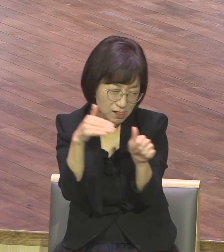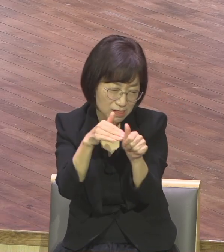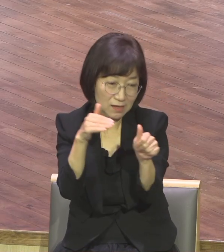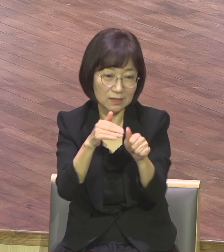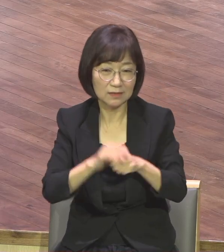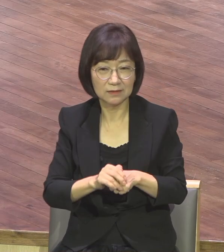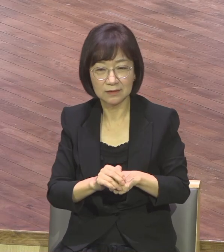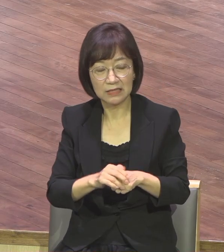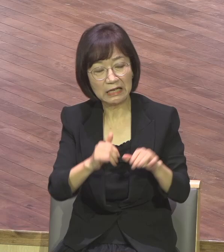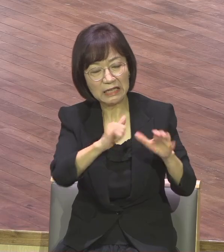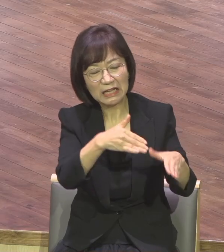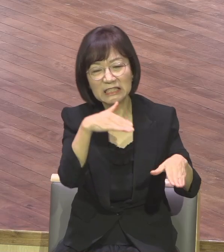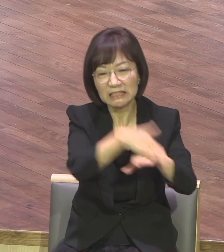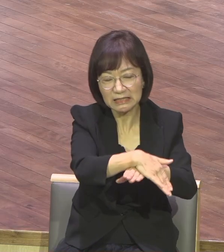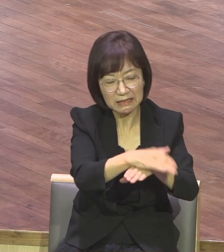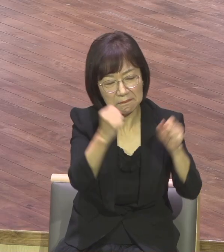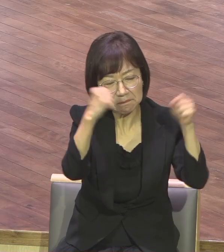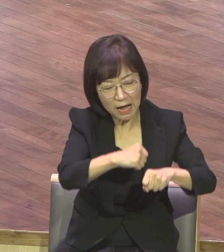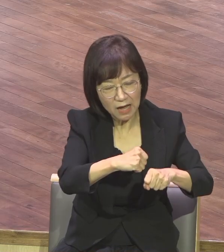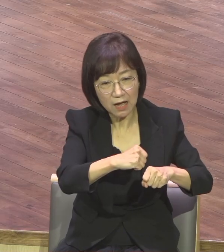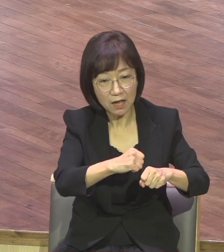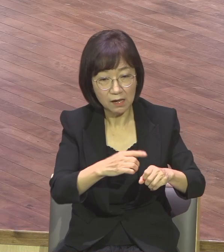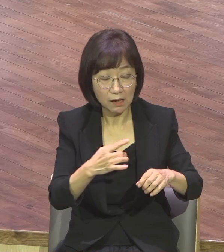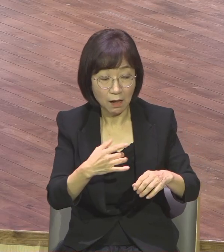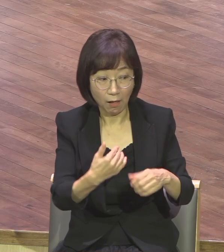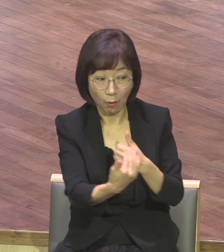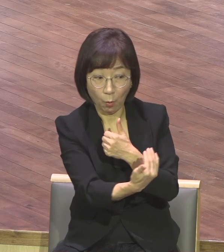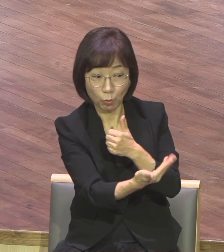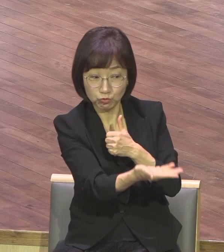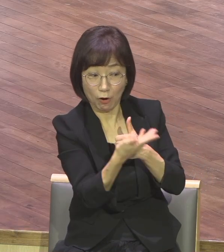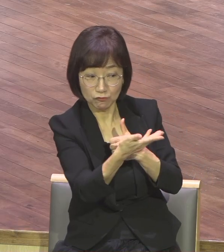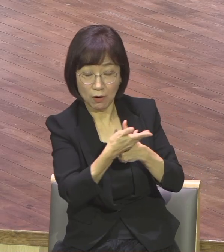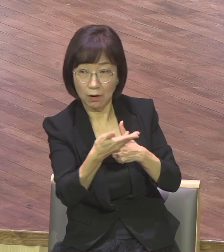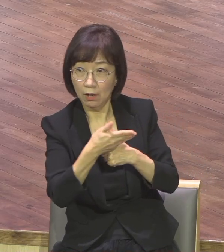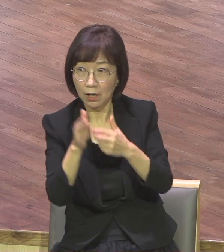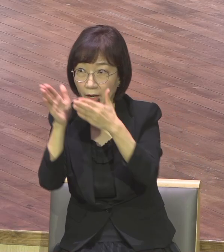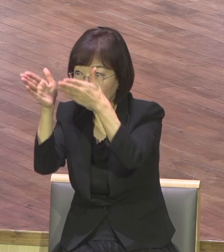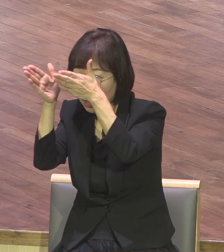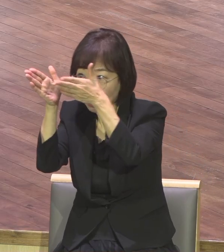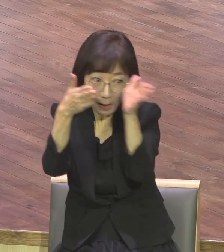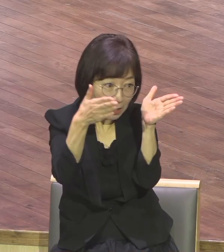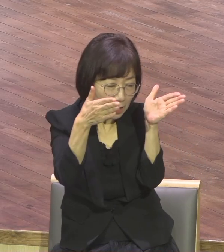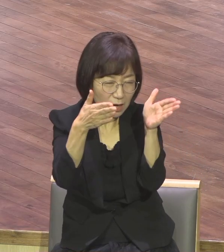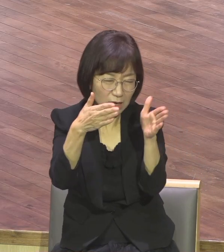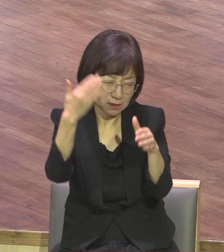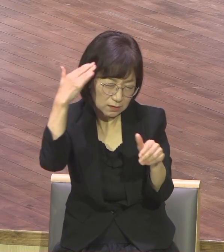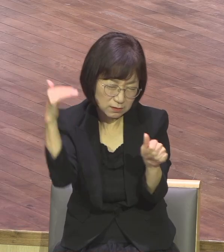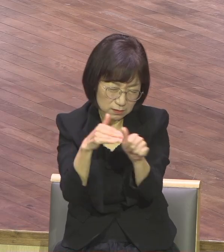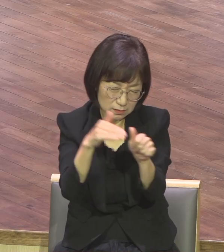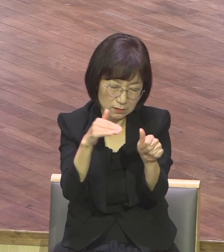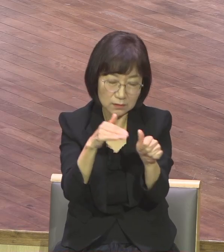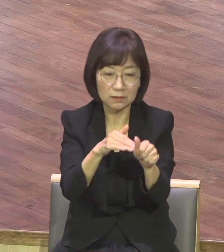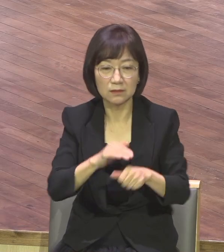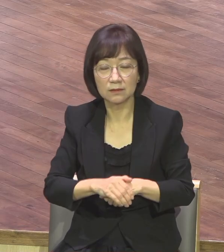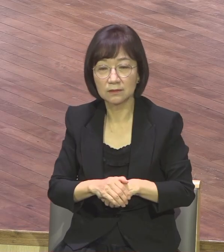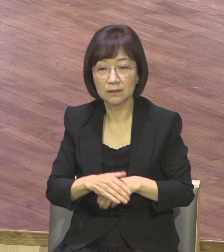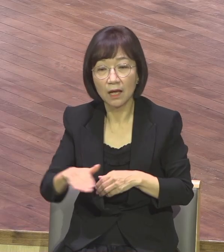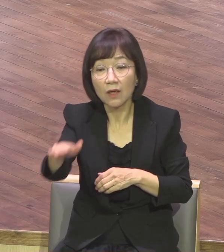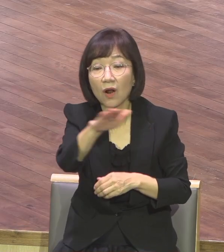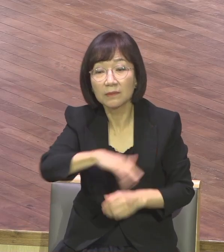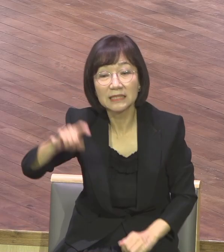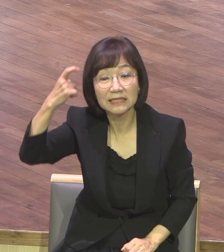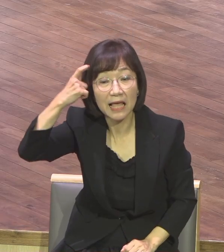틀린 것, 망할 것, 그 생각에 집중하게 만들어버려요. 여러분 무슨 생각하고